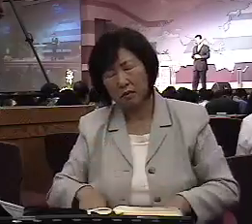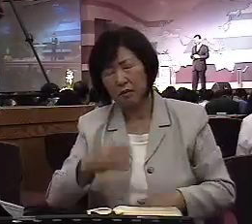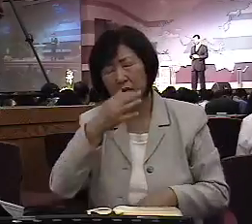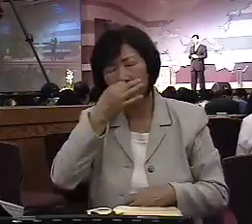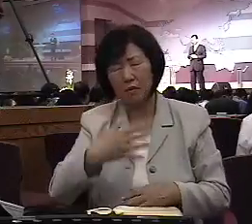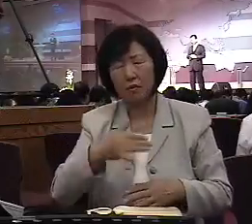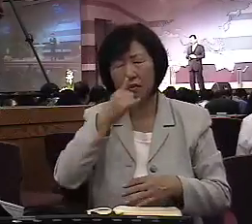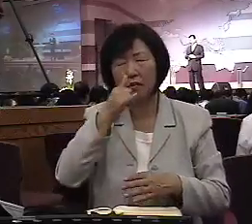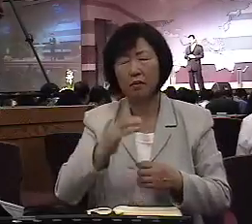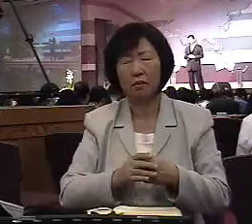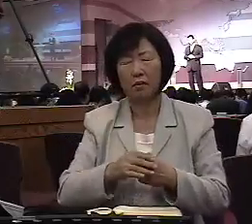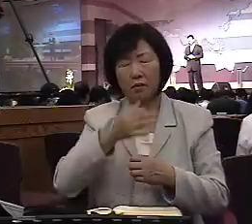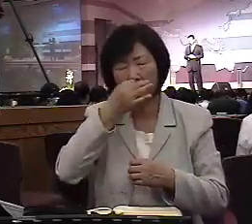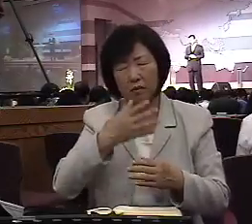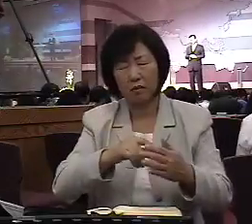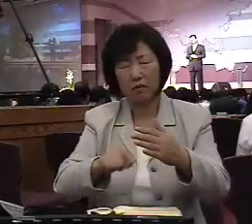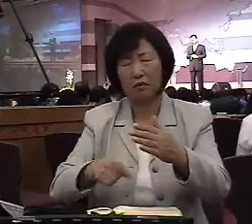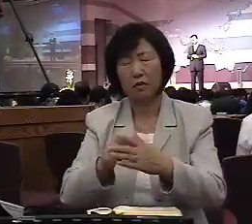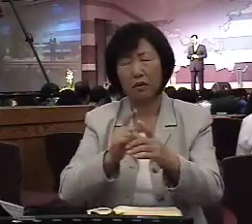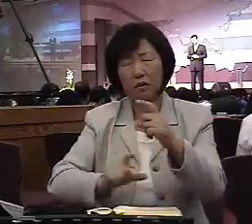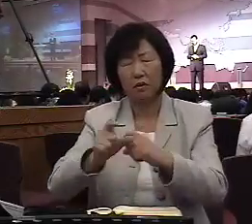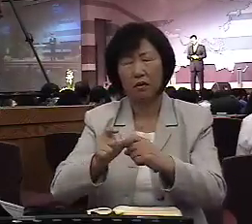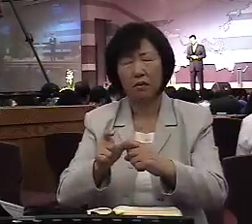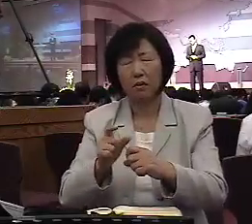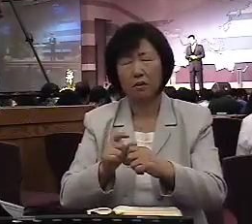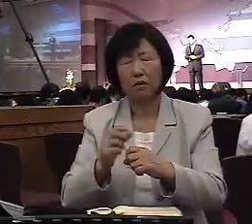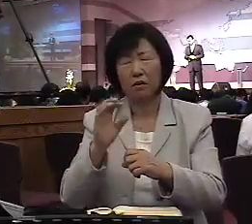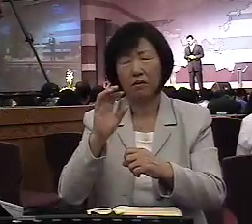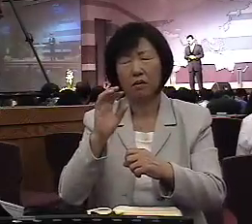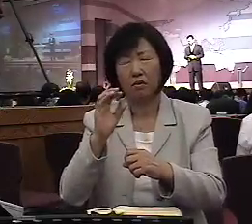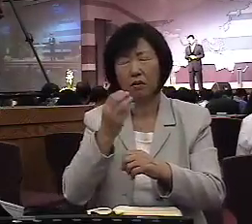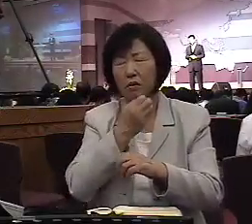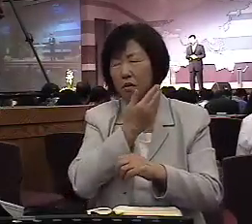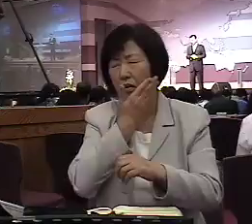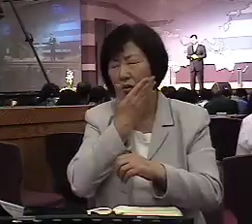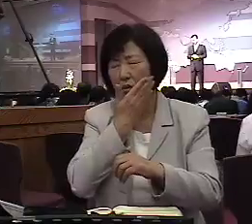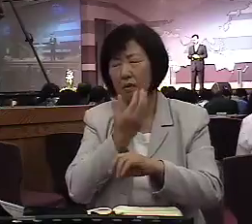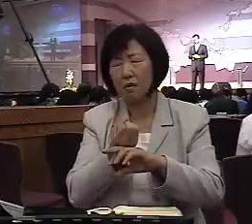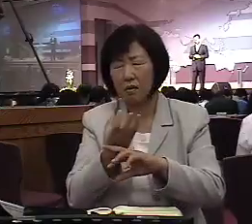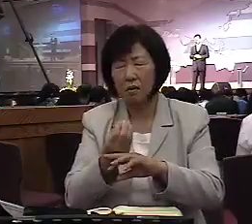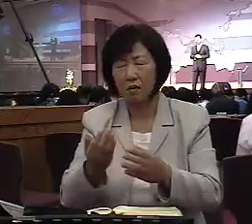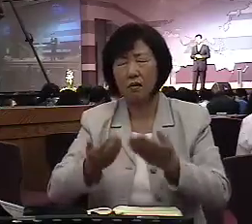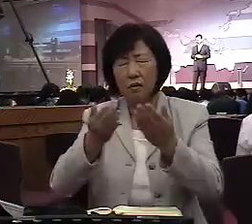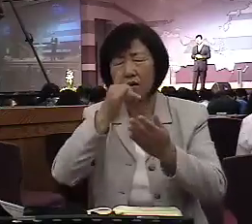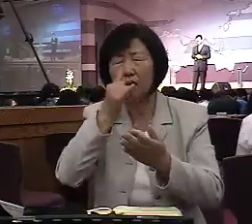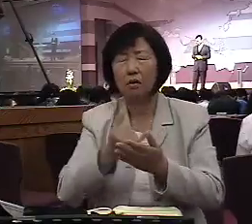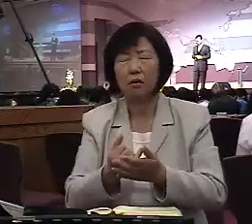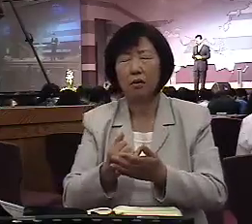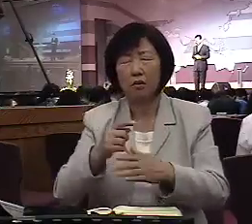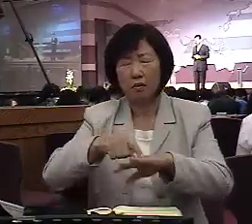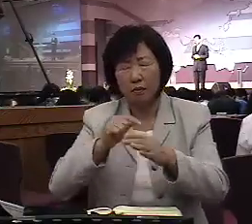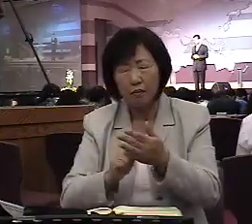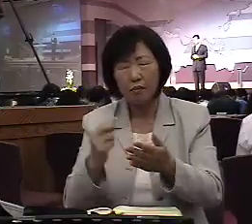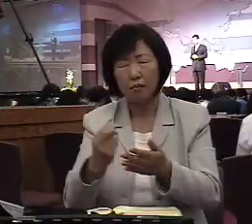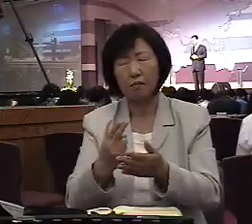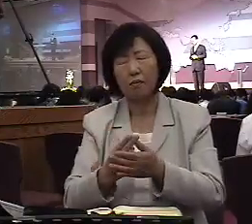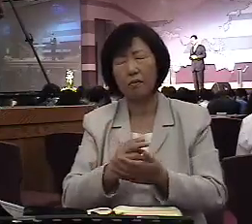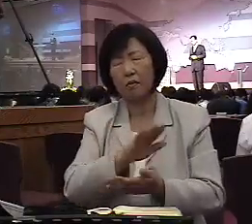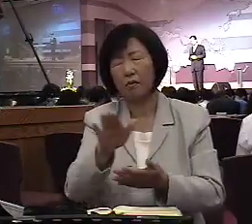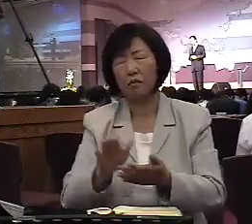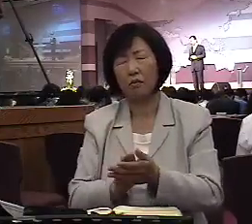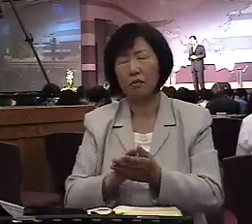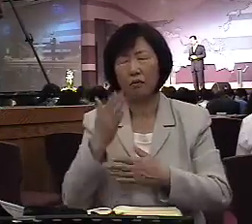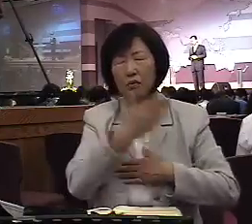그러나 힘든 가운데 더욱더 우리의 정금을 드릴 수 있을 줄 믿사오니 우리의 마음과